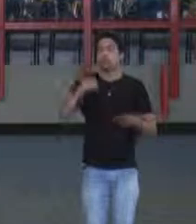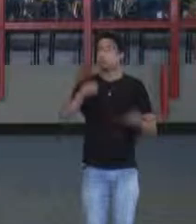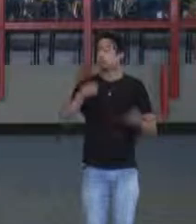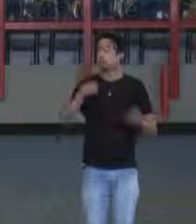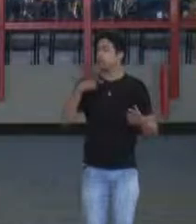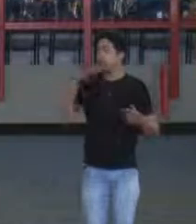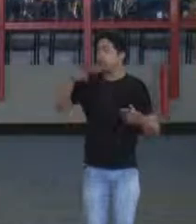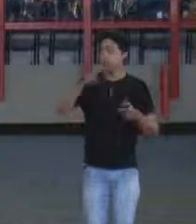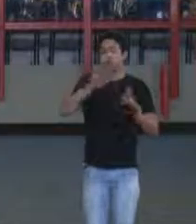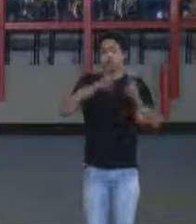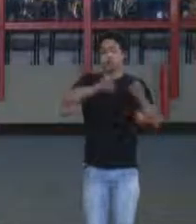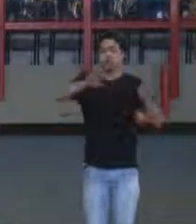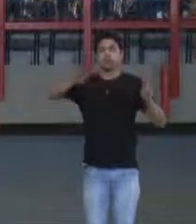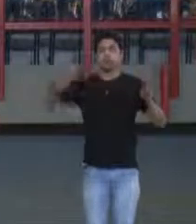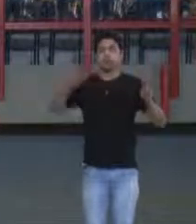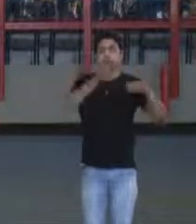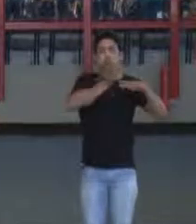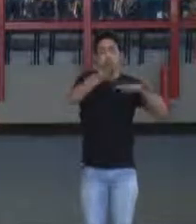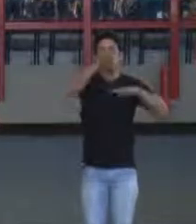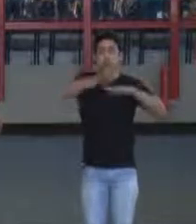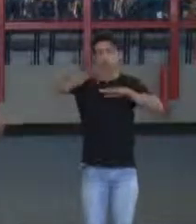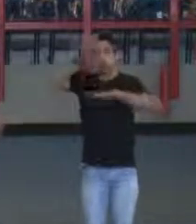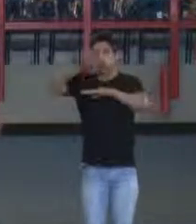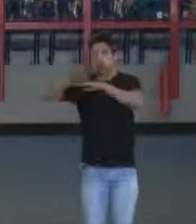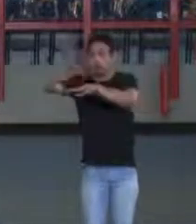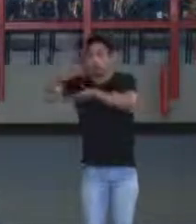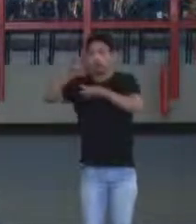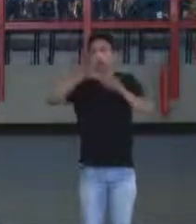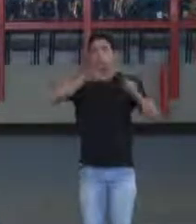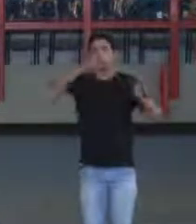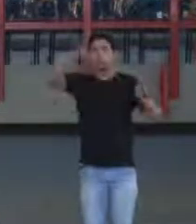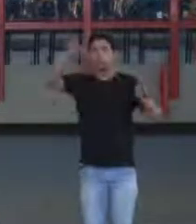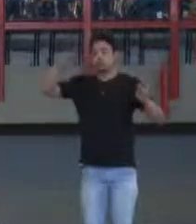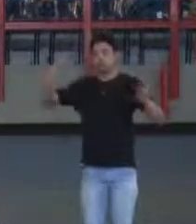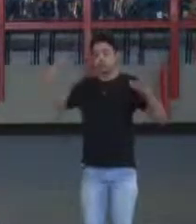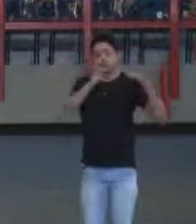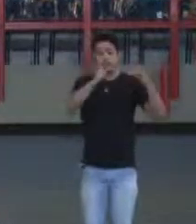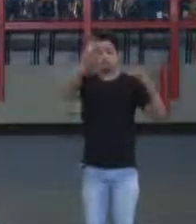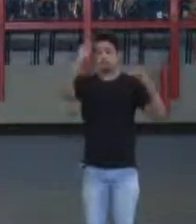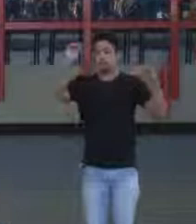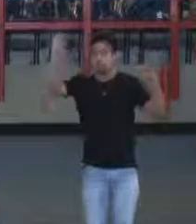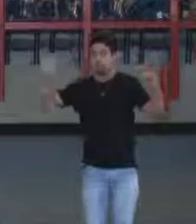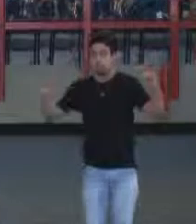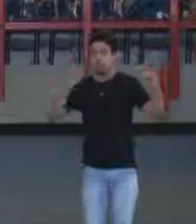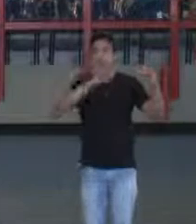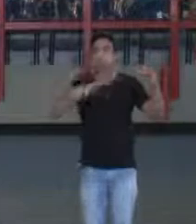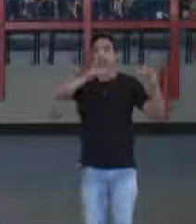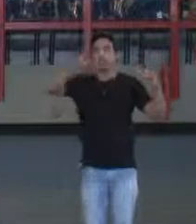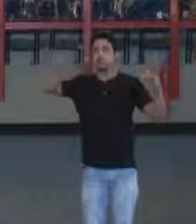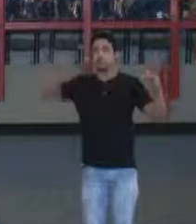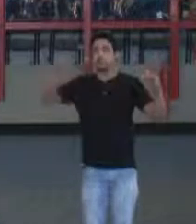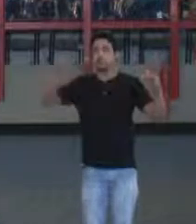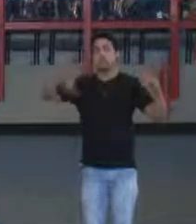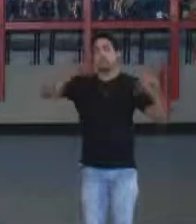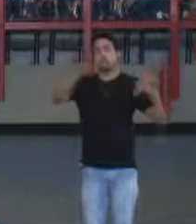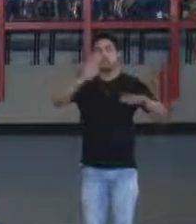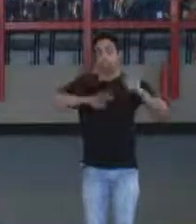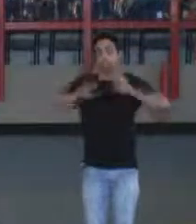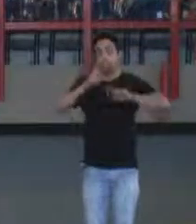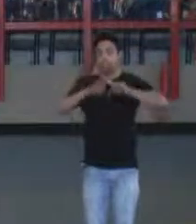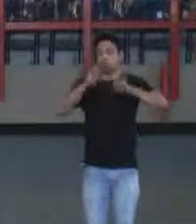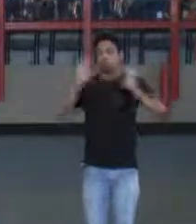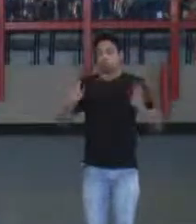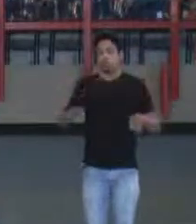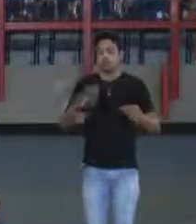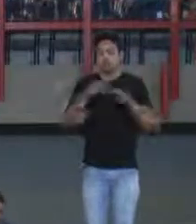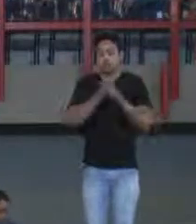São diferentes. Então, quando você tem quantidades diferentes para os valores, você tem que tomar cuidado, porque